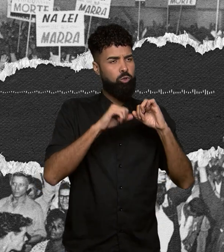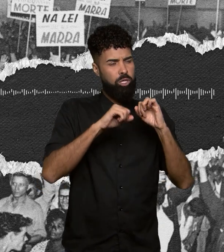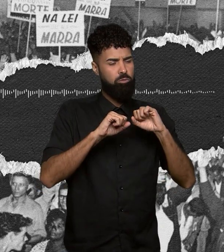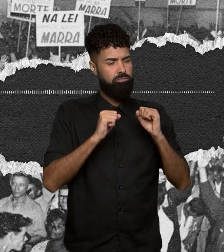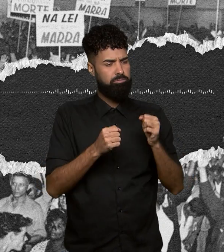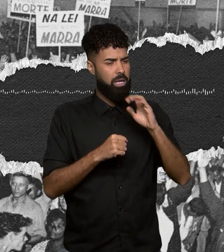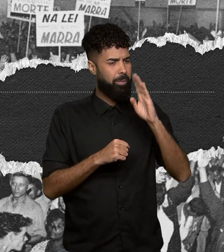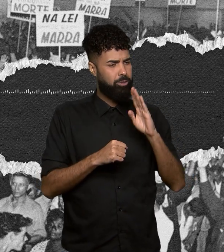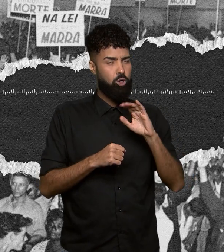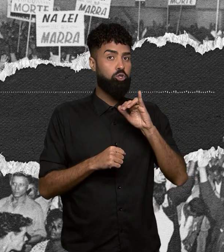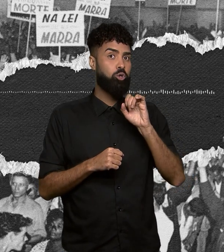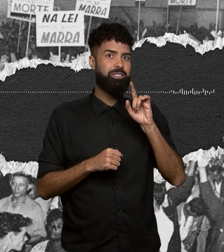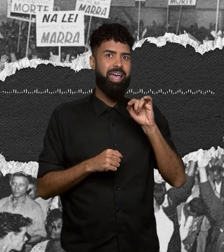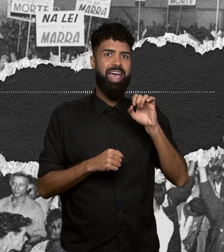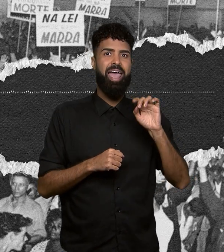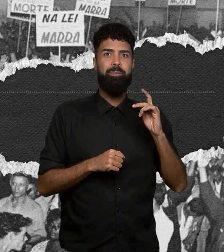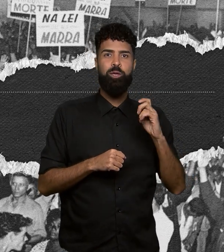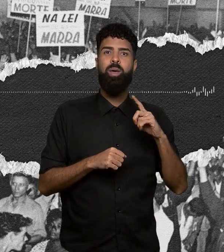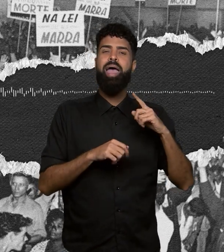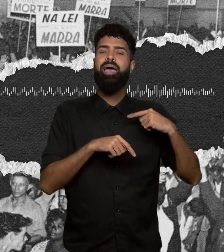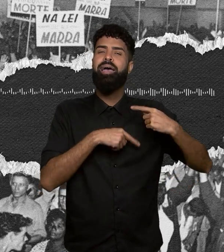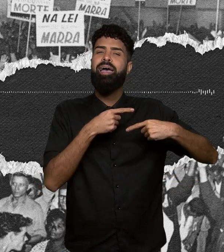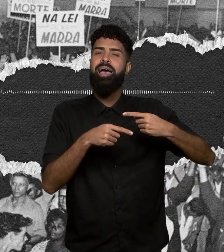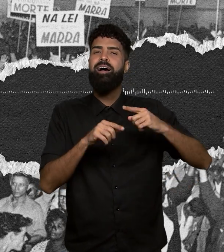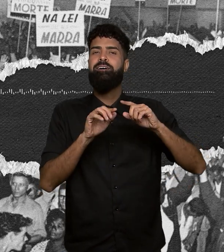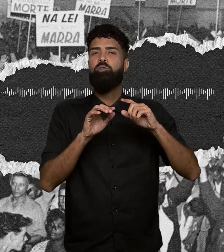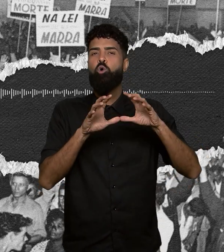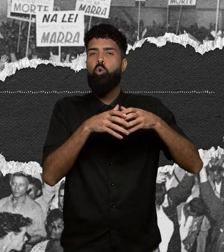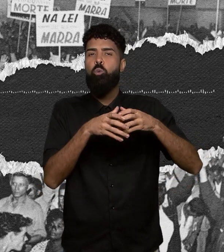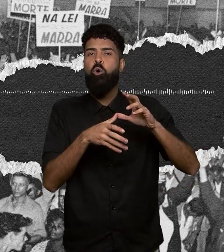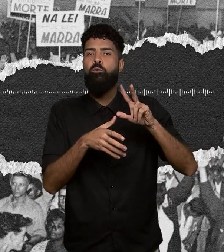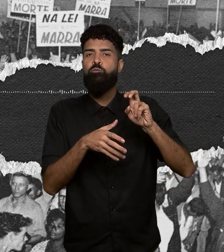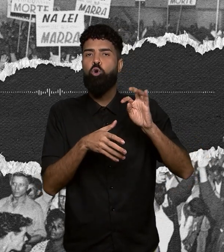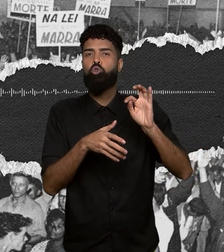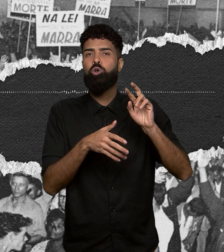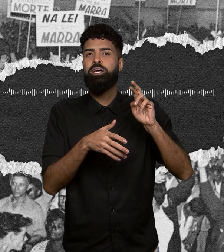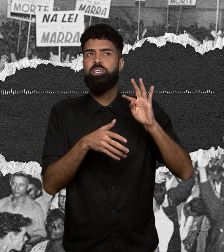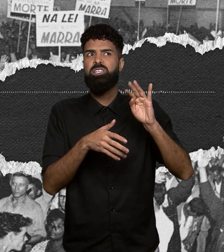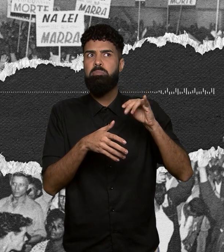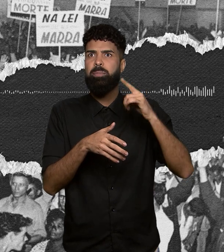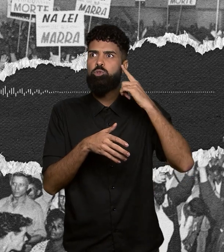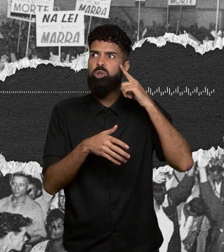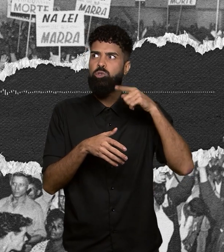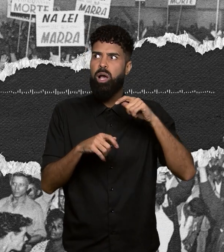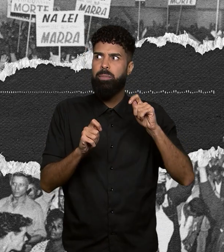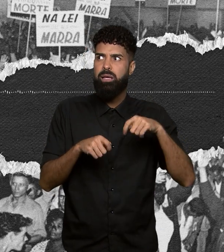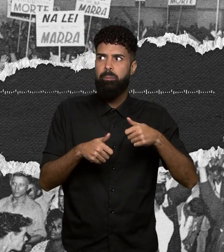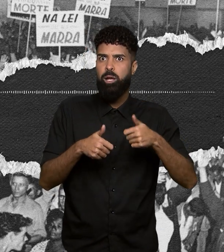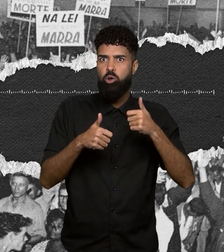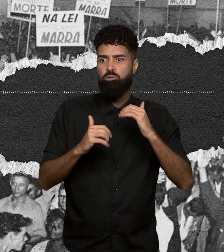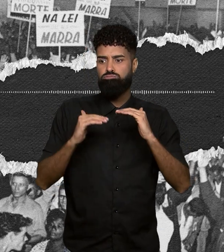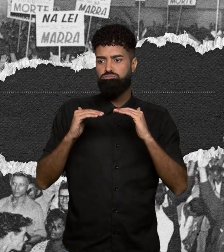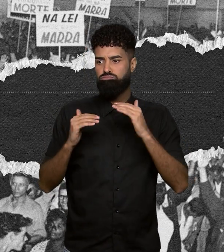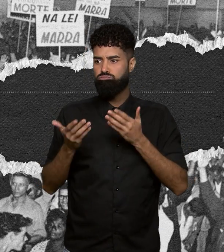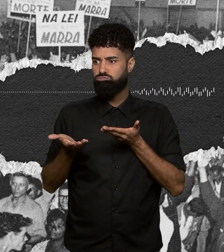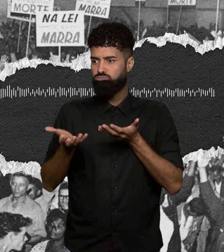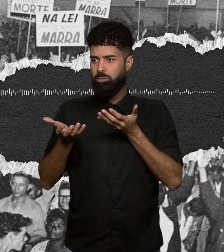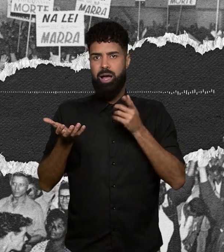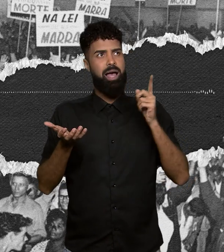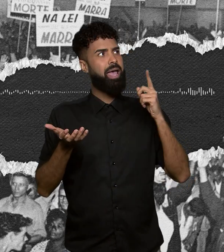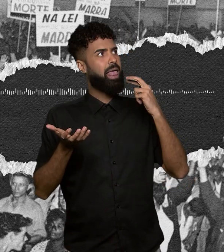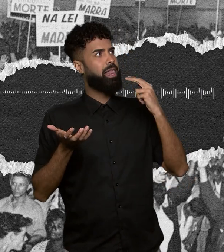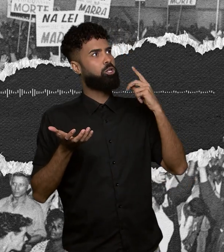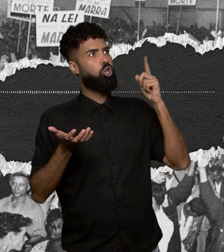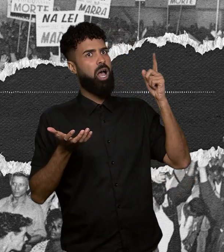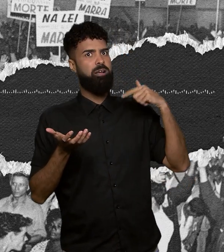Ermírio de Moraes Filho do grupo Votorantim que viam a possibilidade de melhorar a capacidade de competir com as multinacionais de